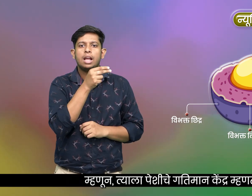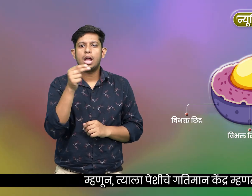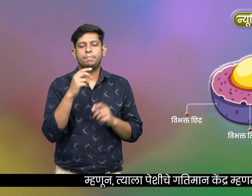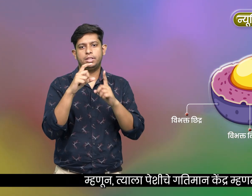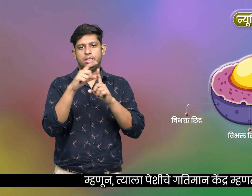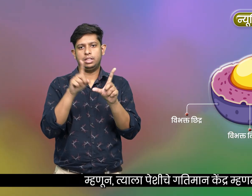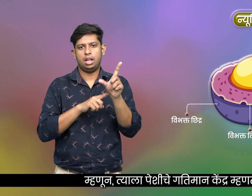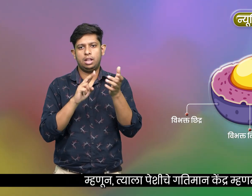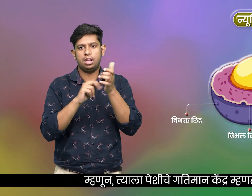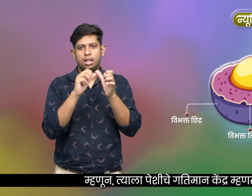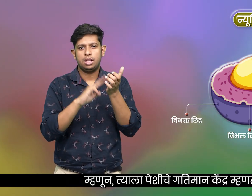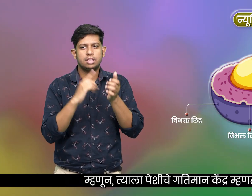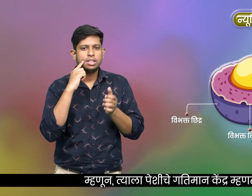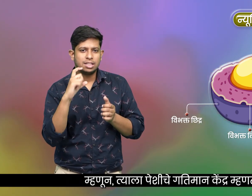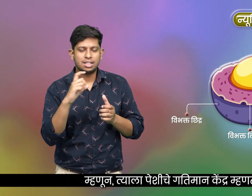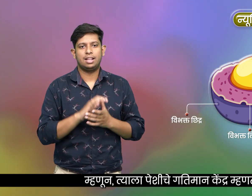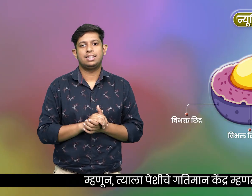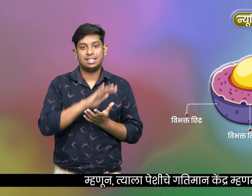त्याला पेशींचे गतिमान केंद्र म्हणतात.